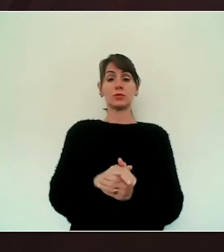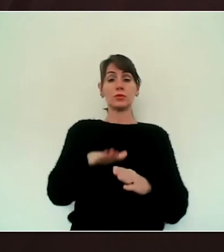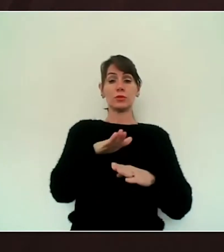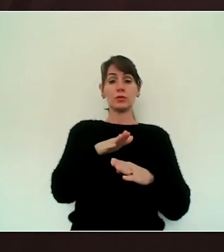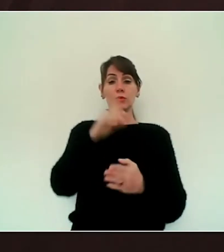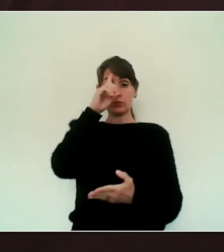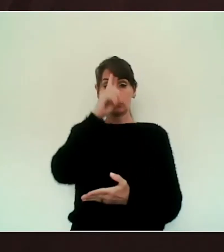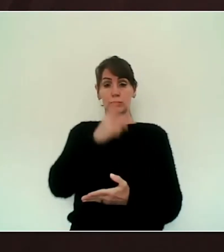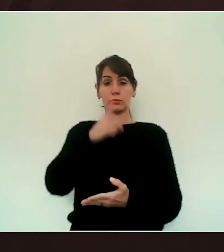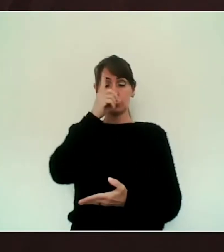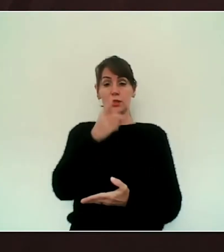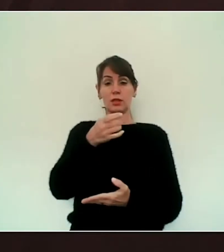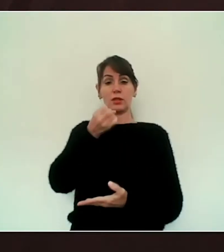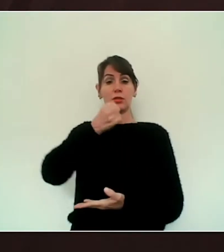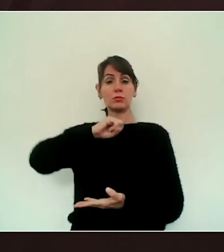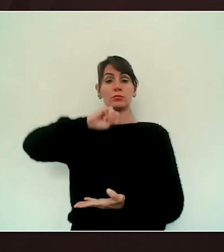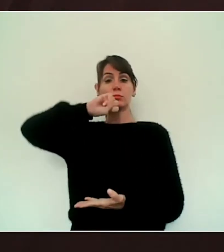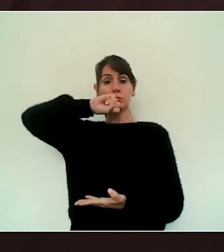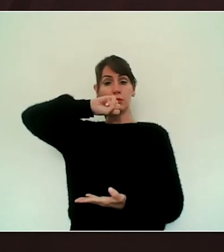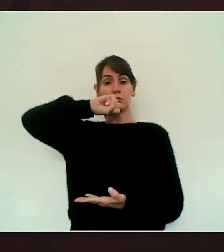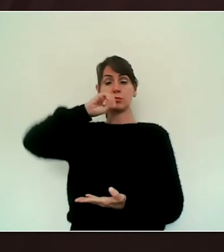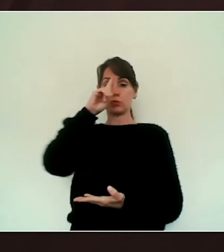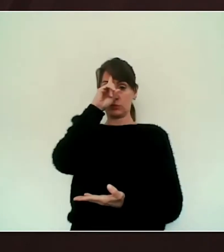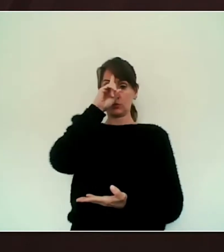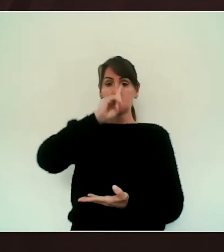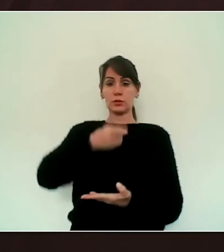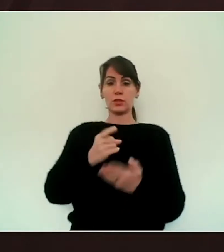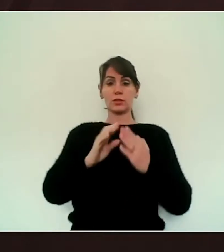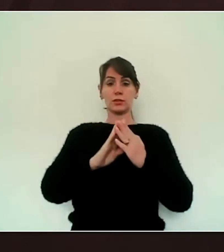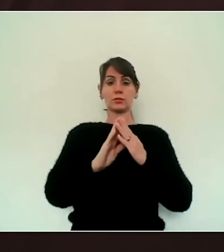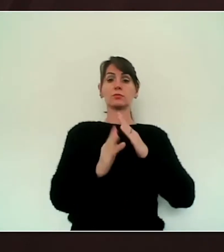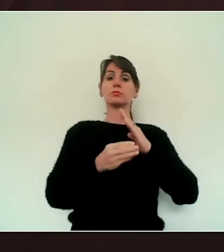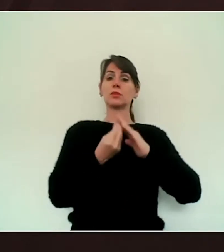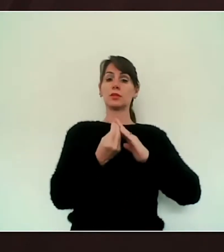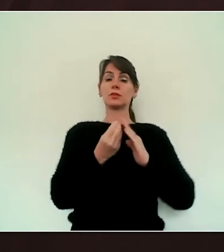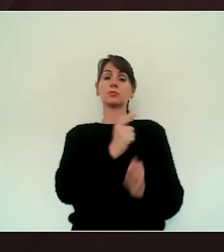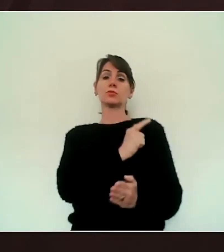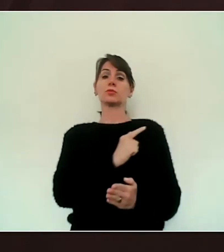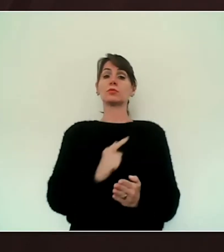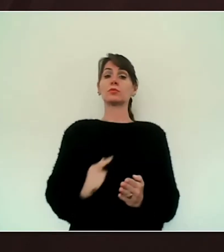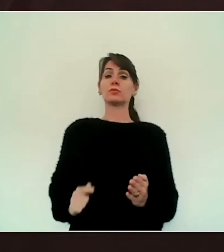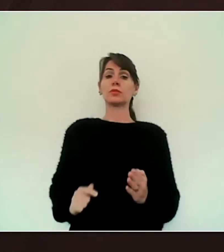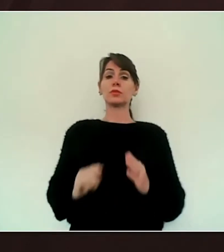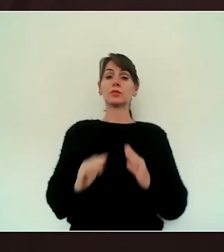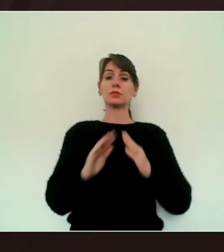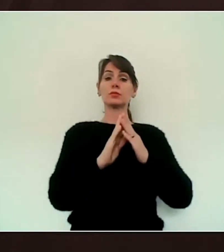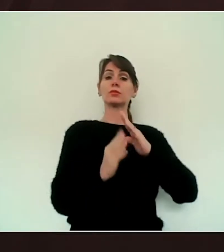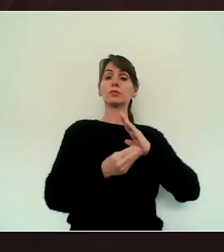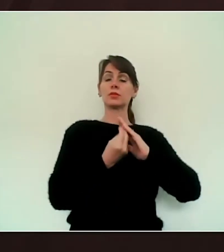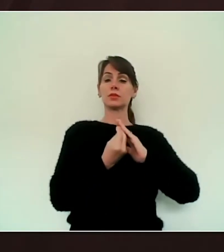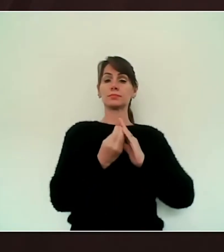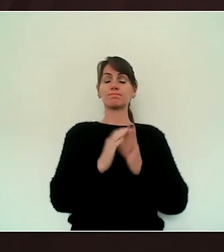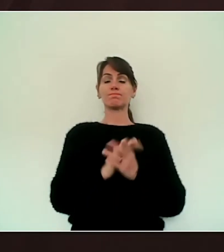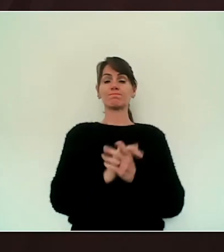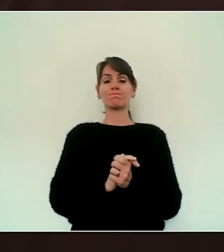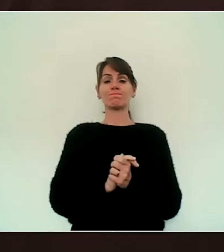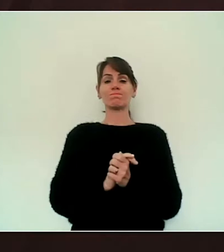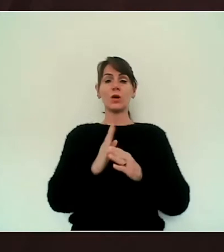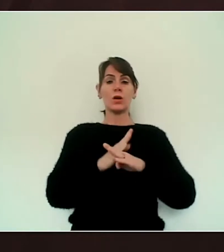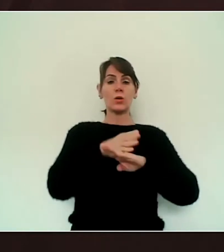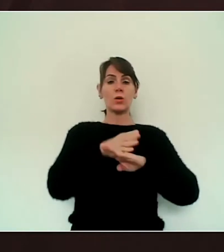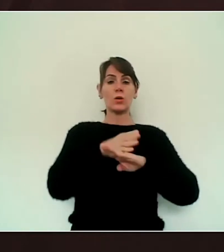os bispos poderem governar a igreja, as igrejas, introduziu-se a hierarquia na igreja. Tá? Então,